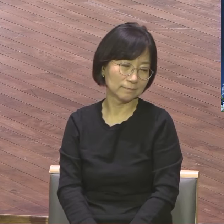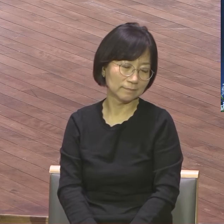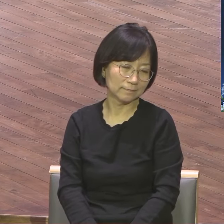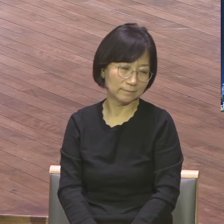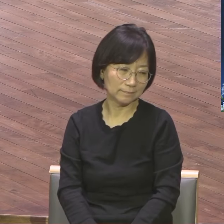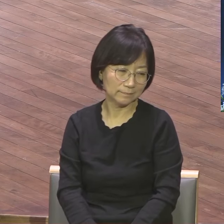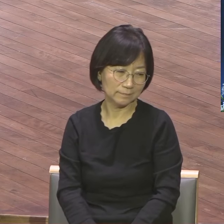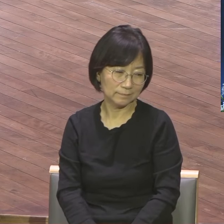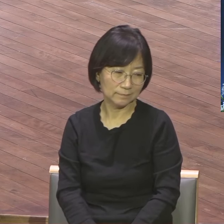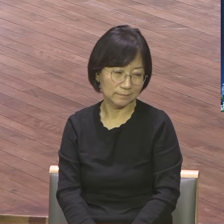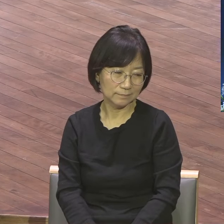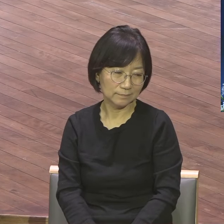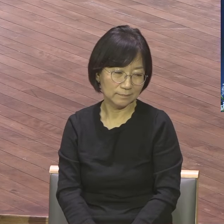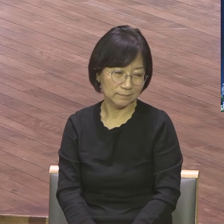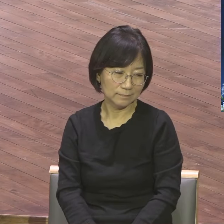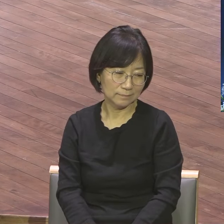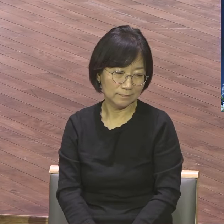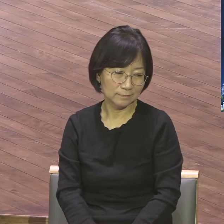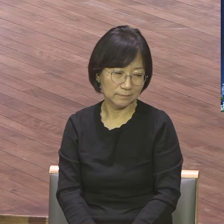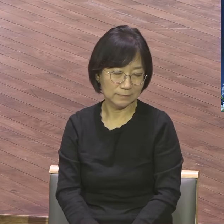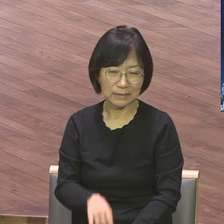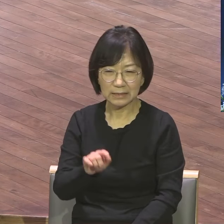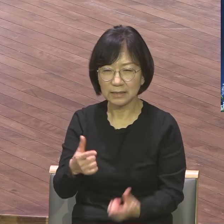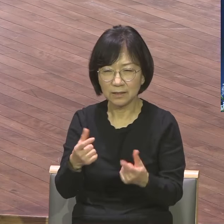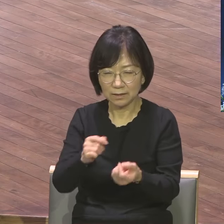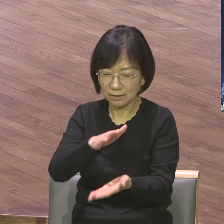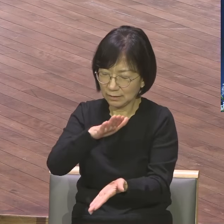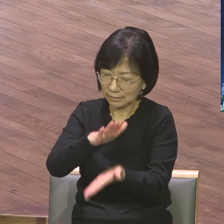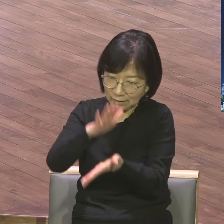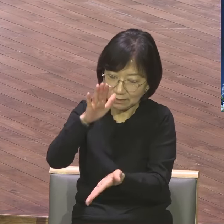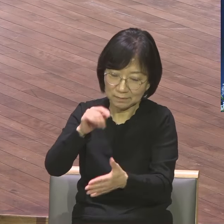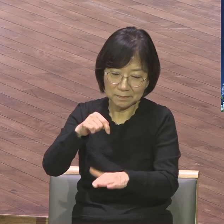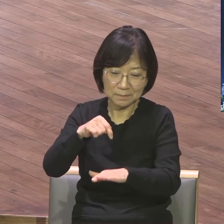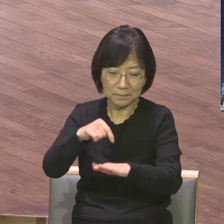이런 사람이 나와야 이런 열정 있는 사람이 나와야